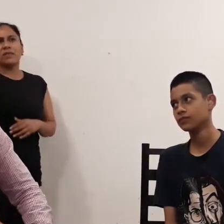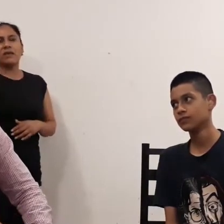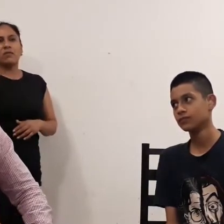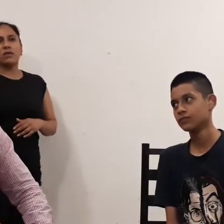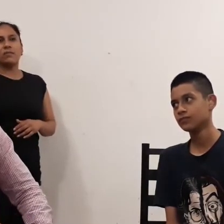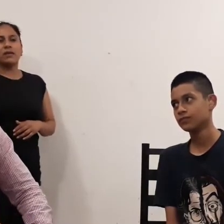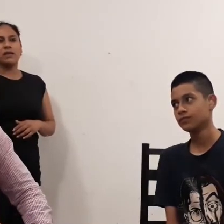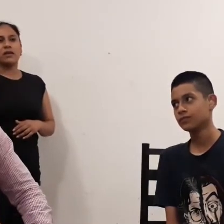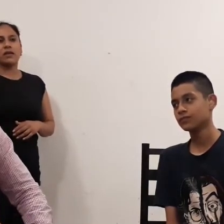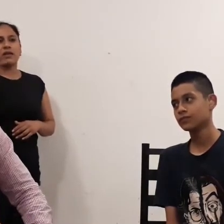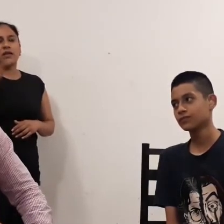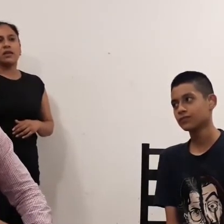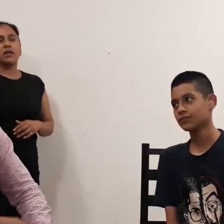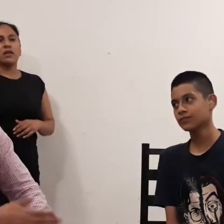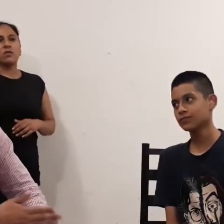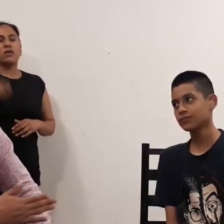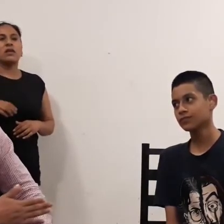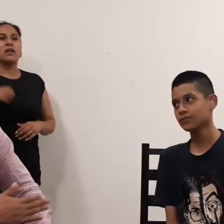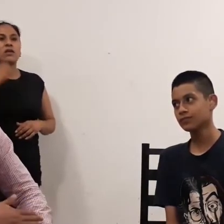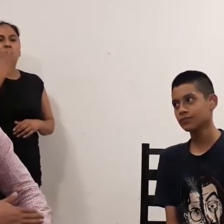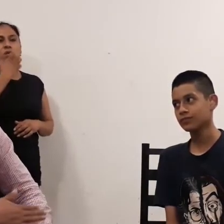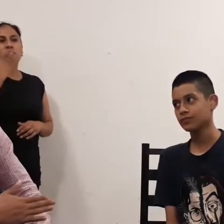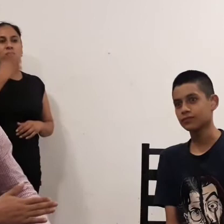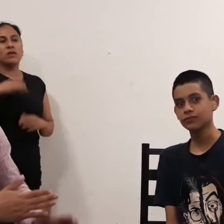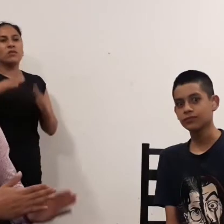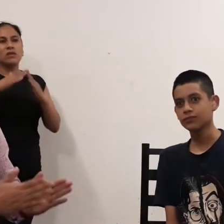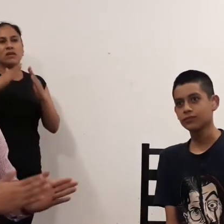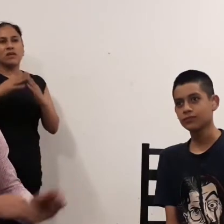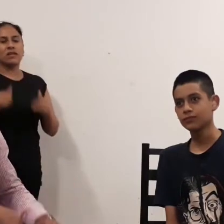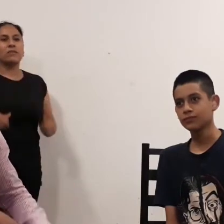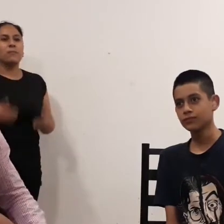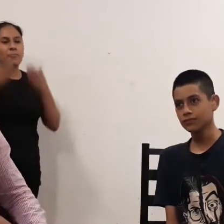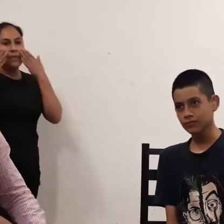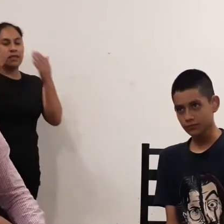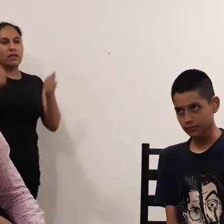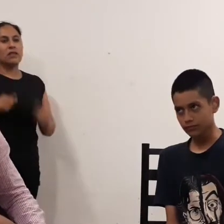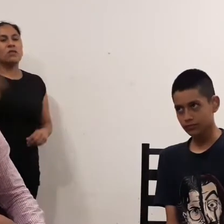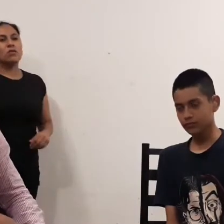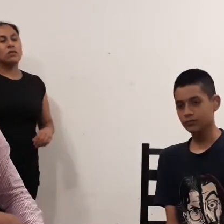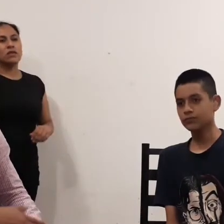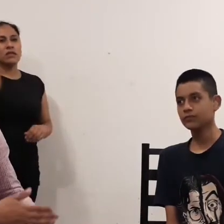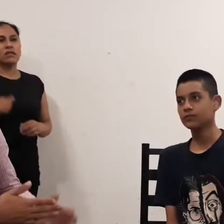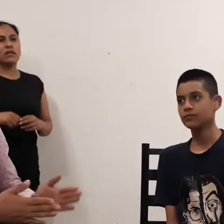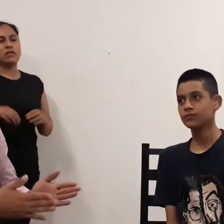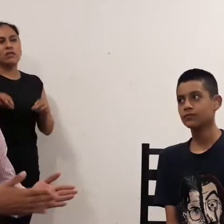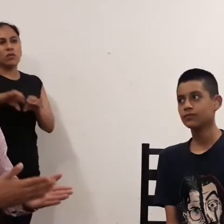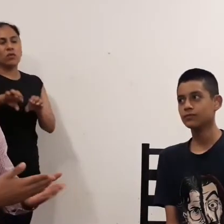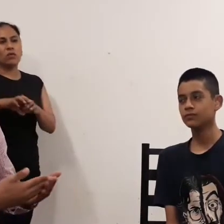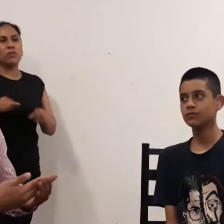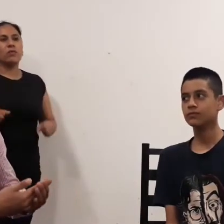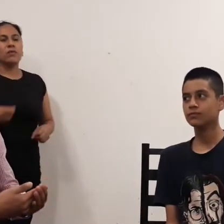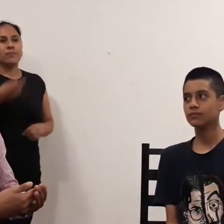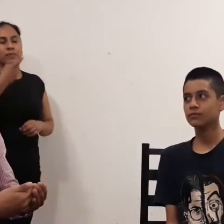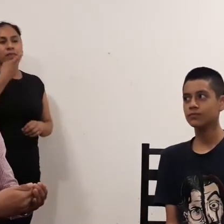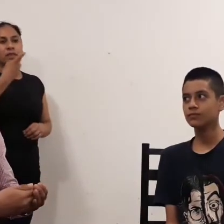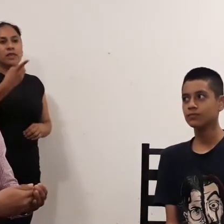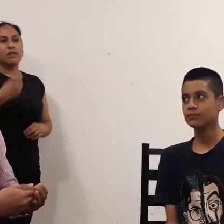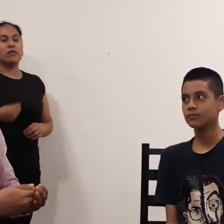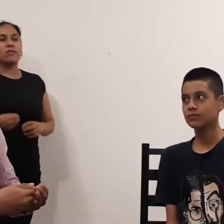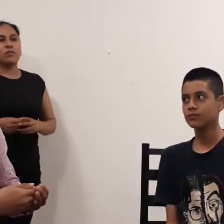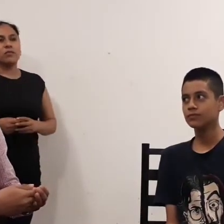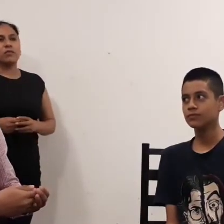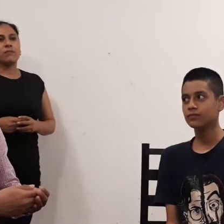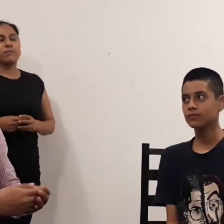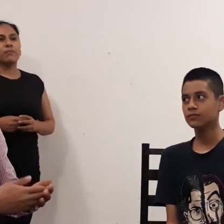un poco de educación en casa, pues atendiendo un tanto más apegado a las necesidades, ¿no? Como mencionamos, tenemos